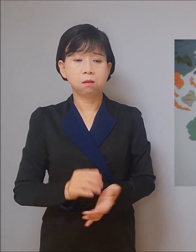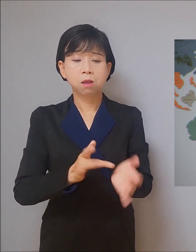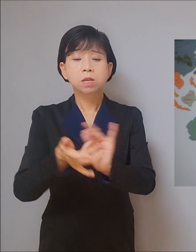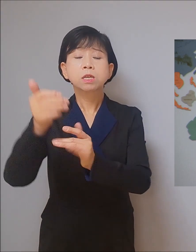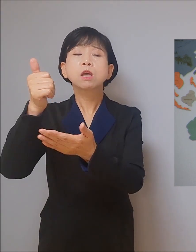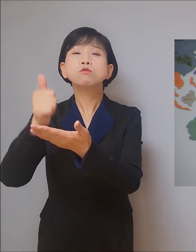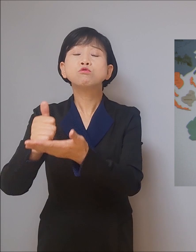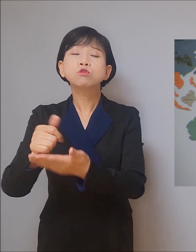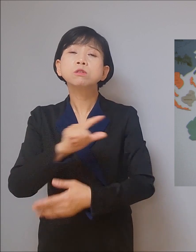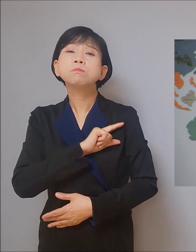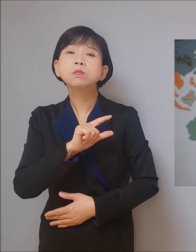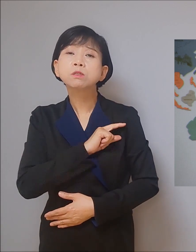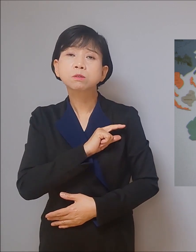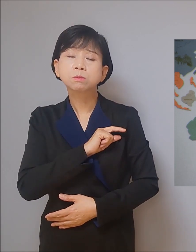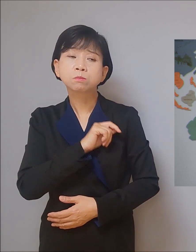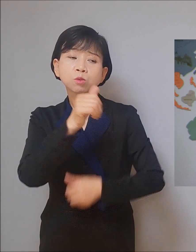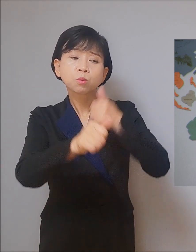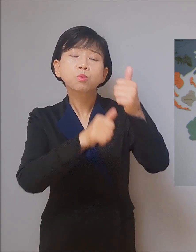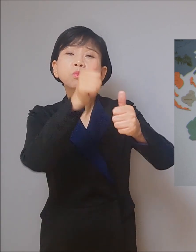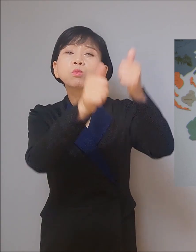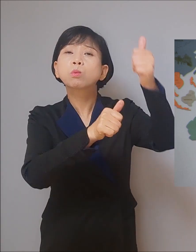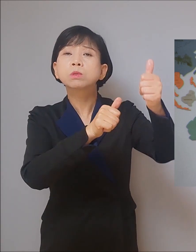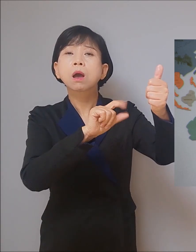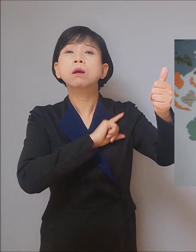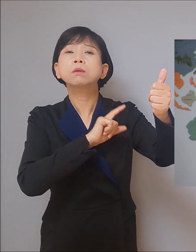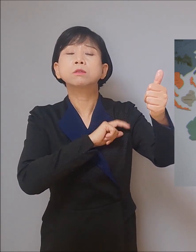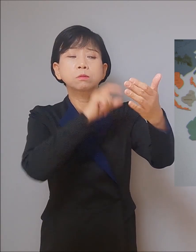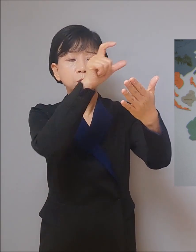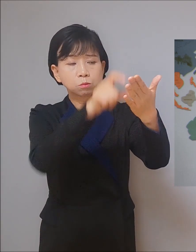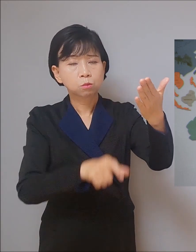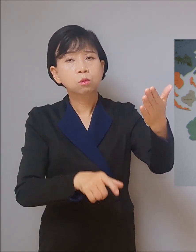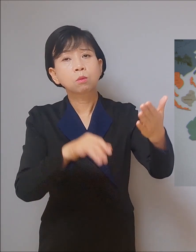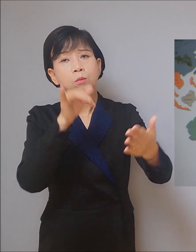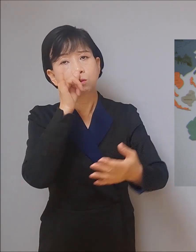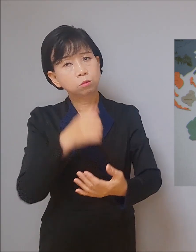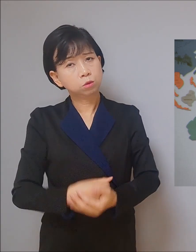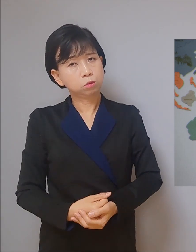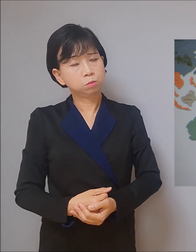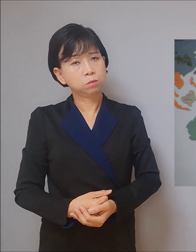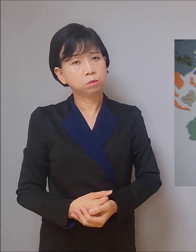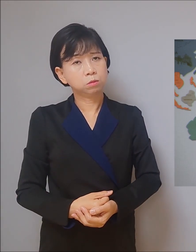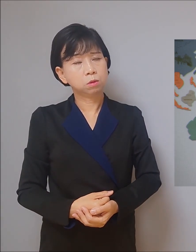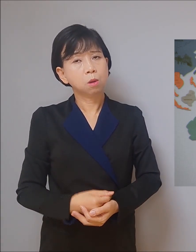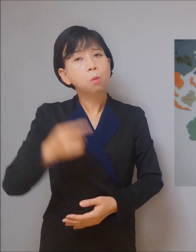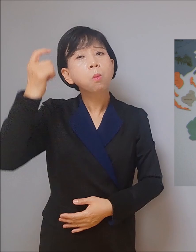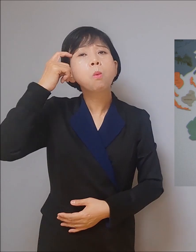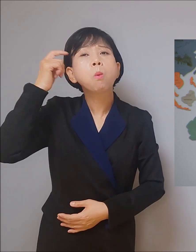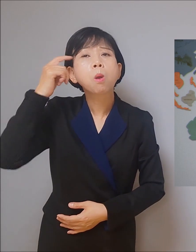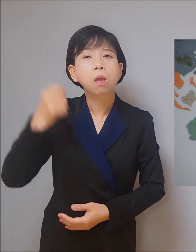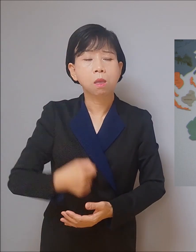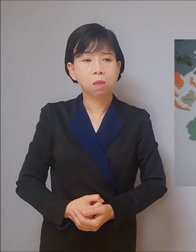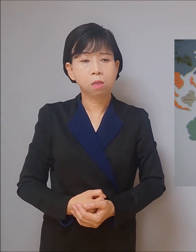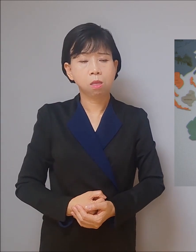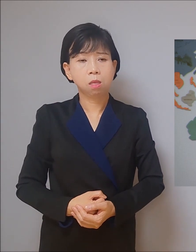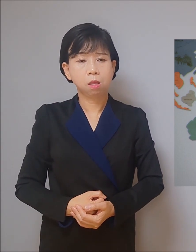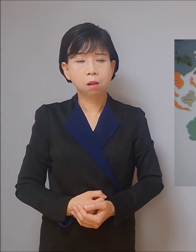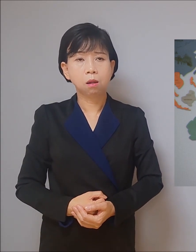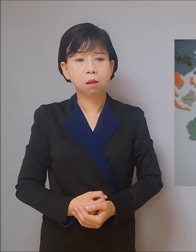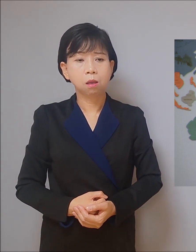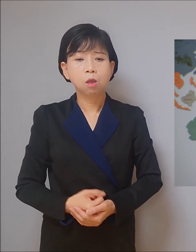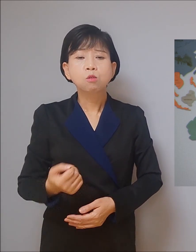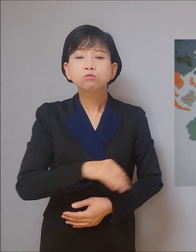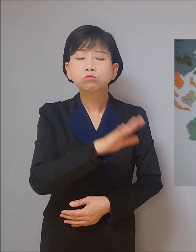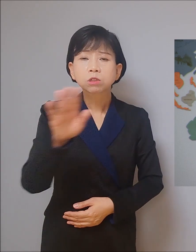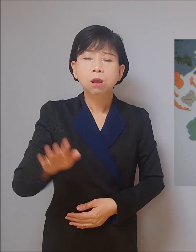나란히 성경에 기록될 수 있는지 혹시 우리가 따질 수 있을까요? 말도 안 되니 그 이름들을 지워달라